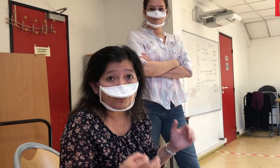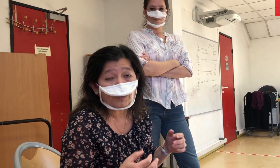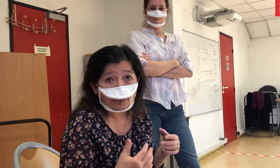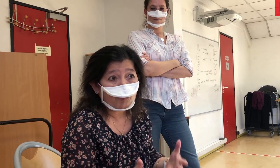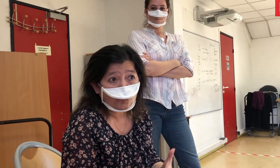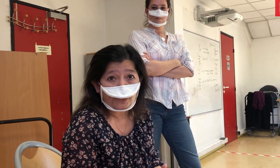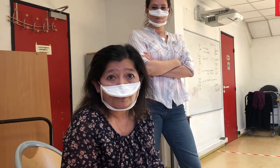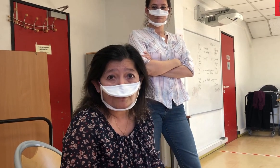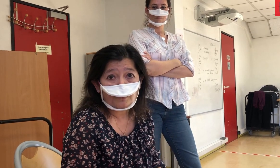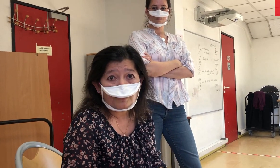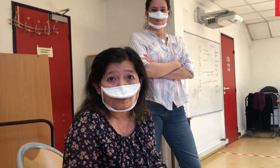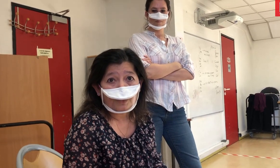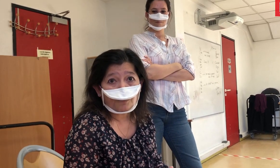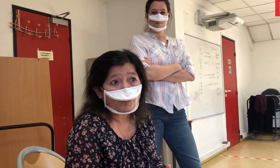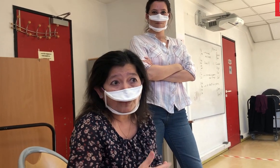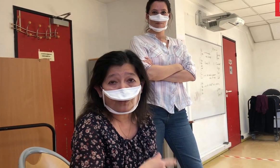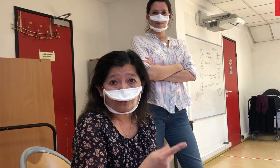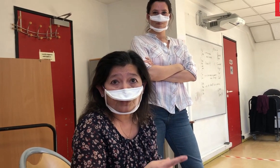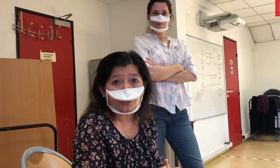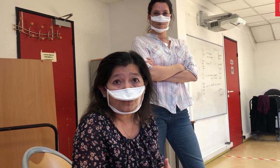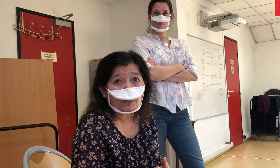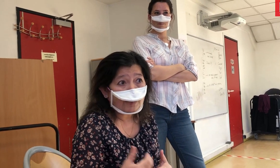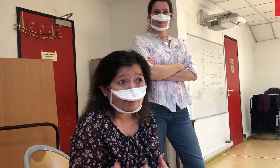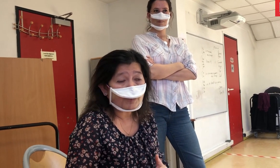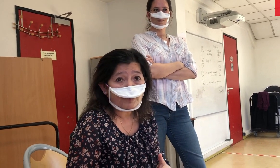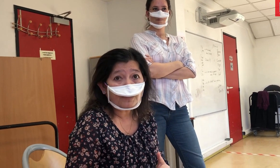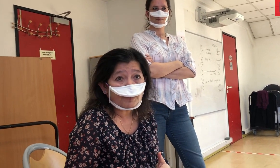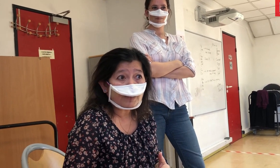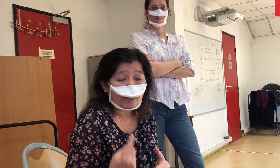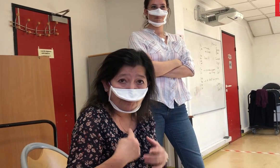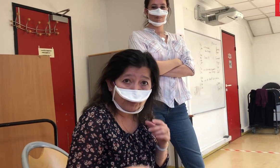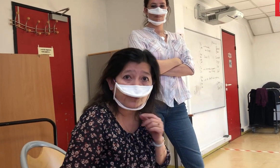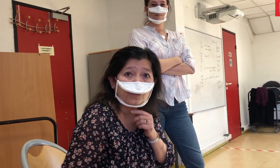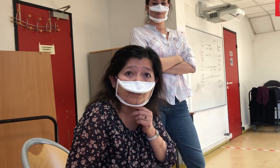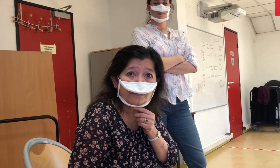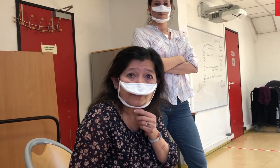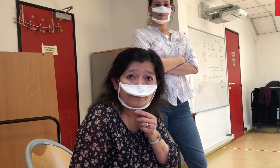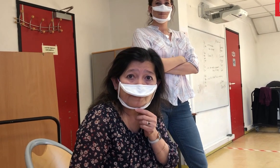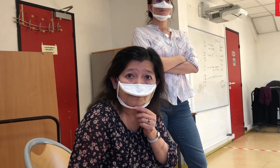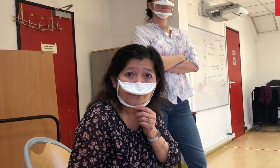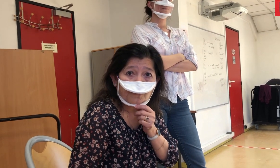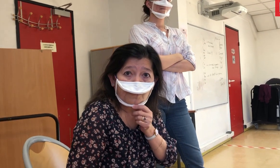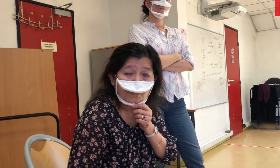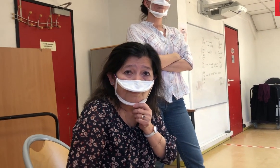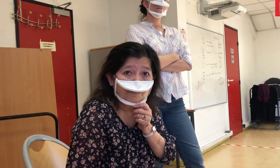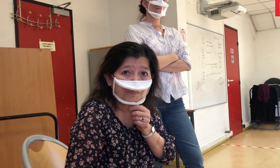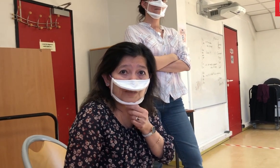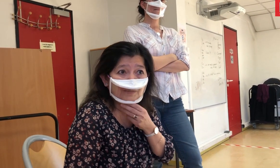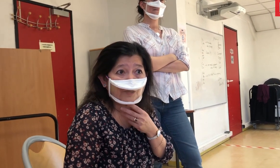un projet pour le futur. Et la langue des signes, ce sera un plus sur leur CV. Voilà, c'est le